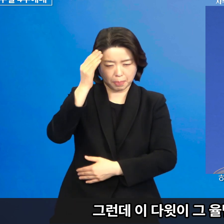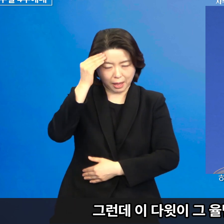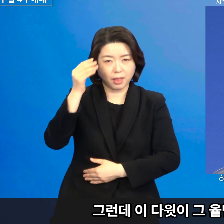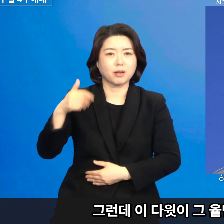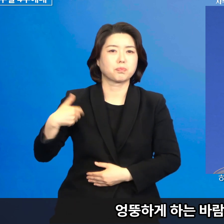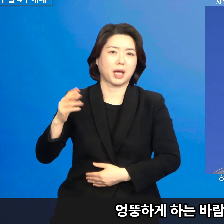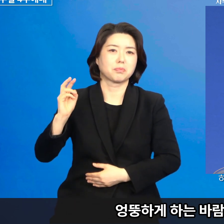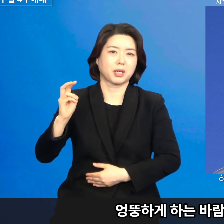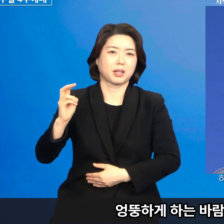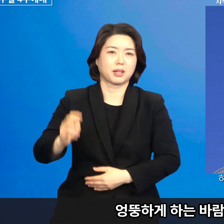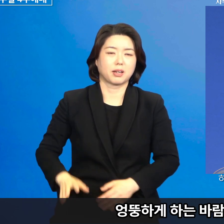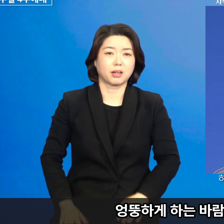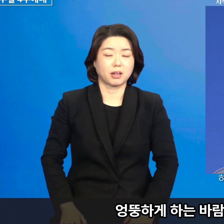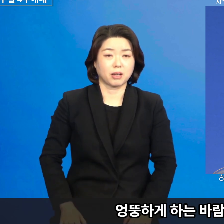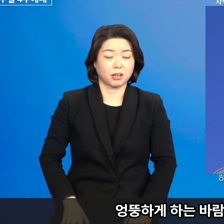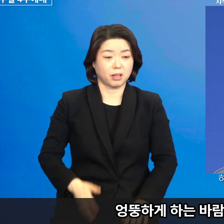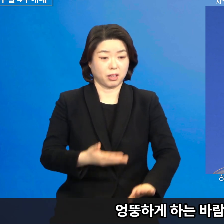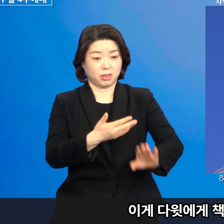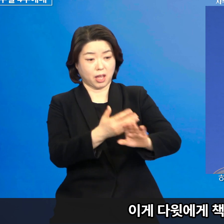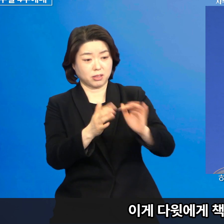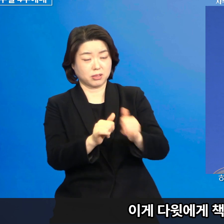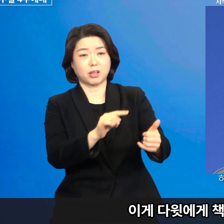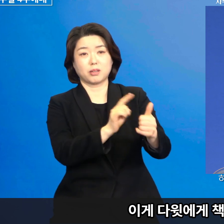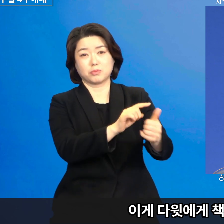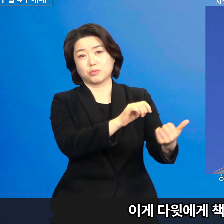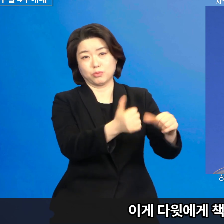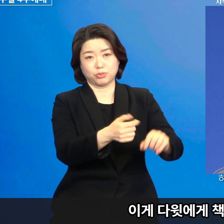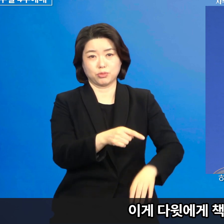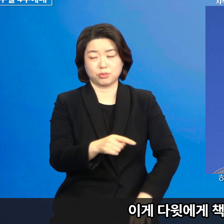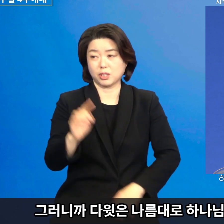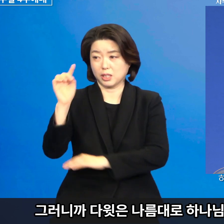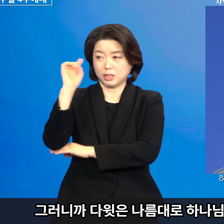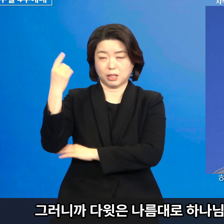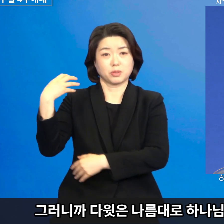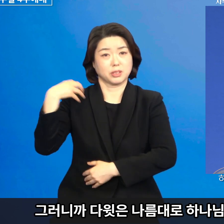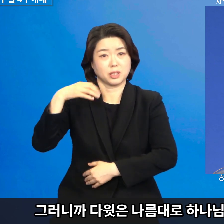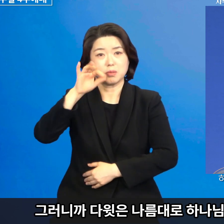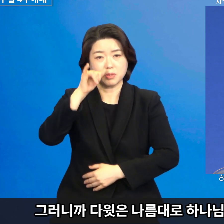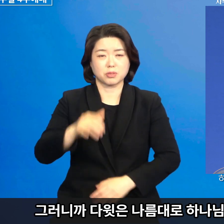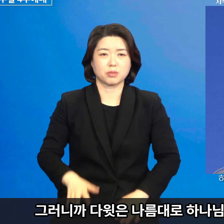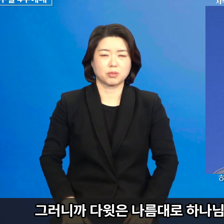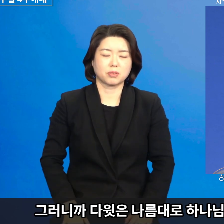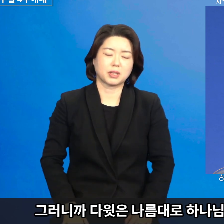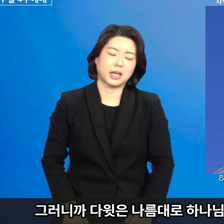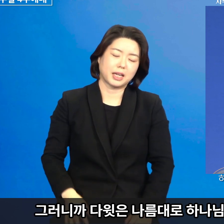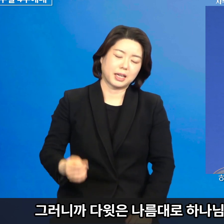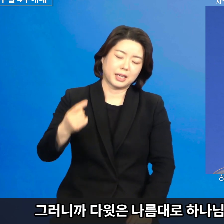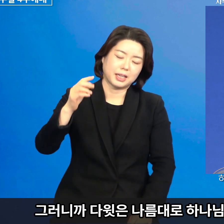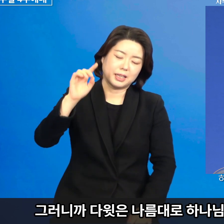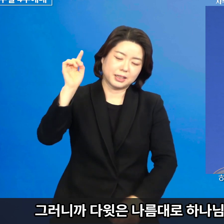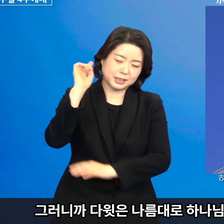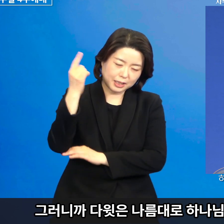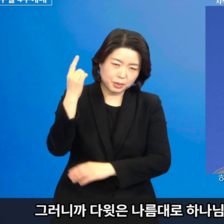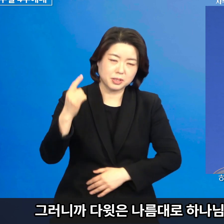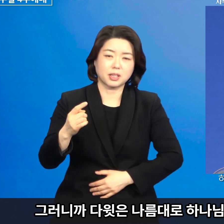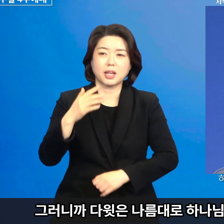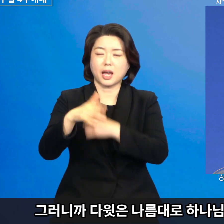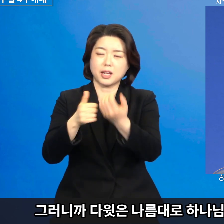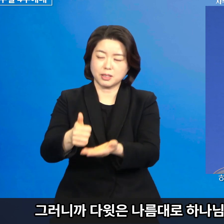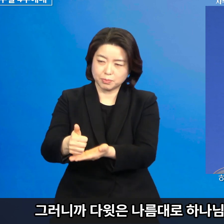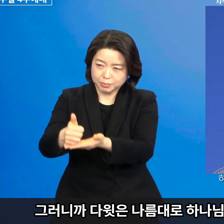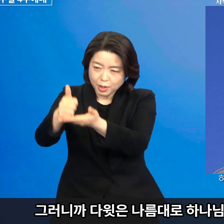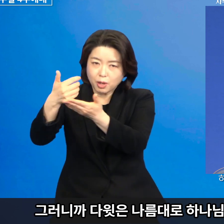때문에 엉뚱하게 하는 바람이 죽은 거거든요. 이게 다윗에게 책임이 있는 거죠. 그러니까 다윗은 나름대로 하나님을